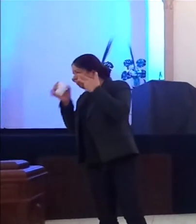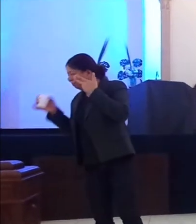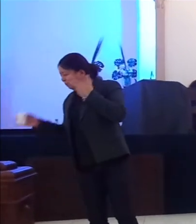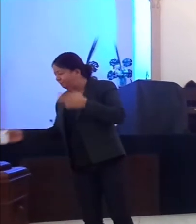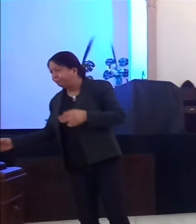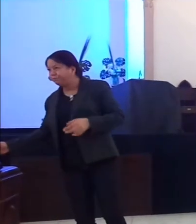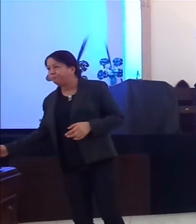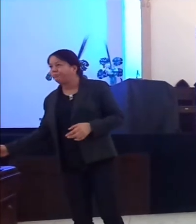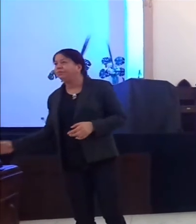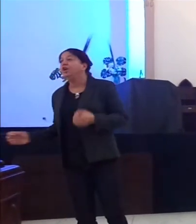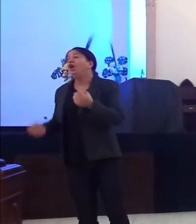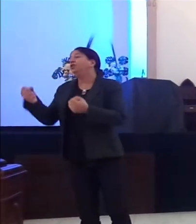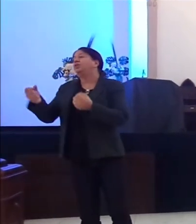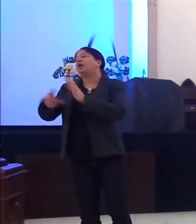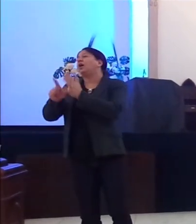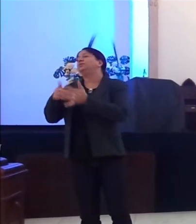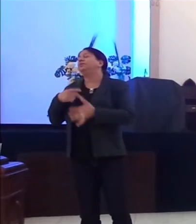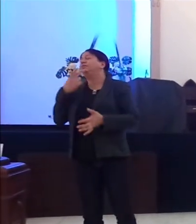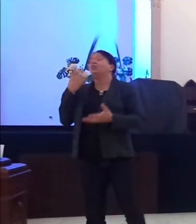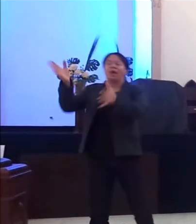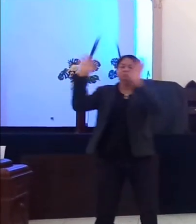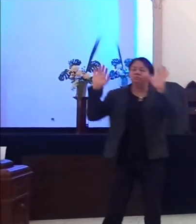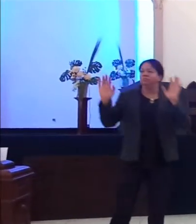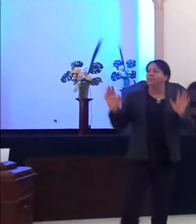Eu ia dar um carro zero, mas você falou antes, não vou dar mais.